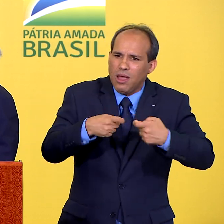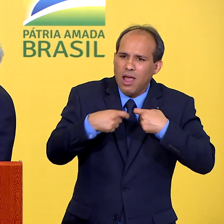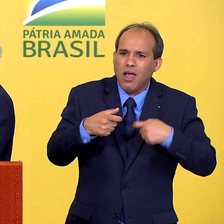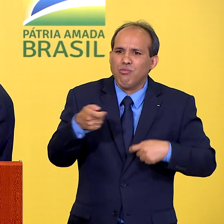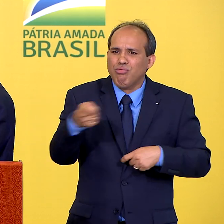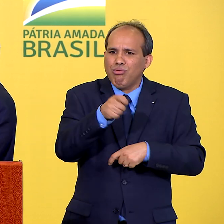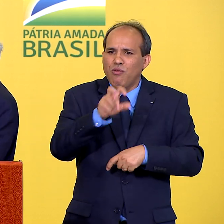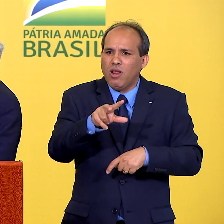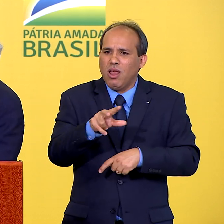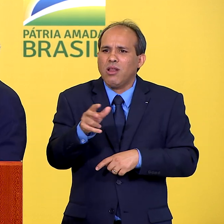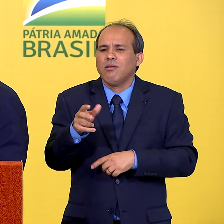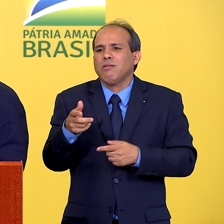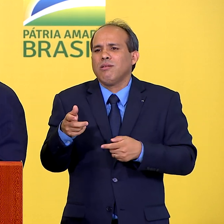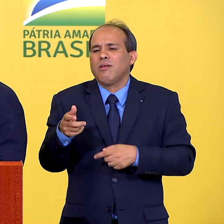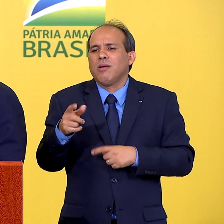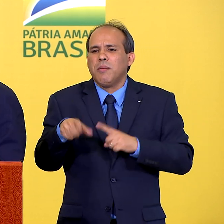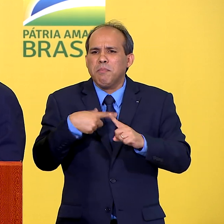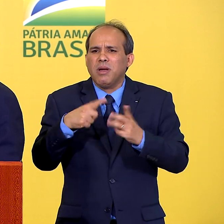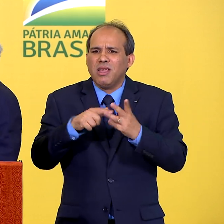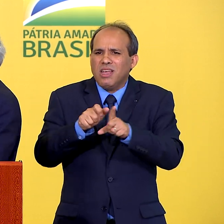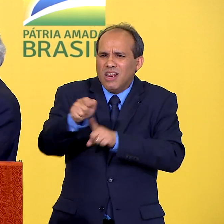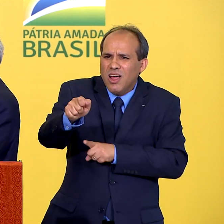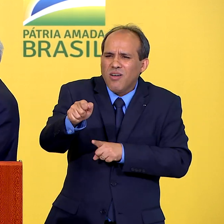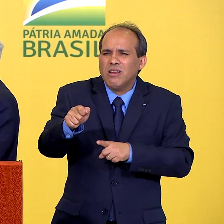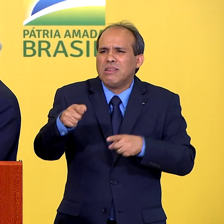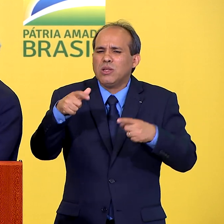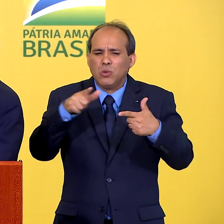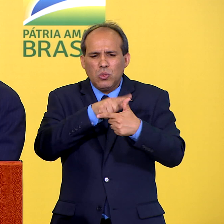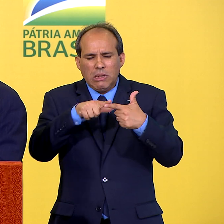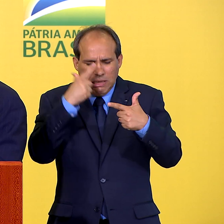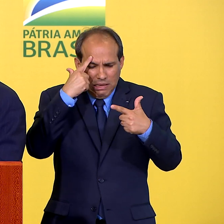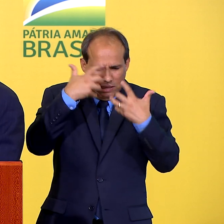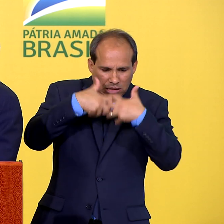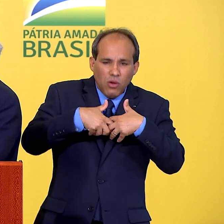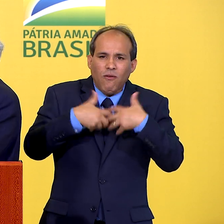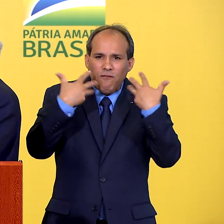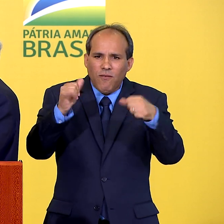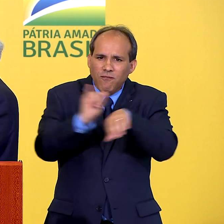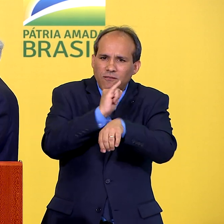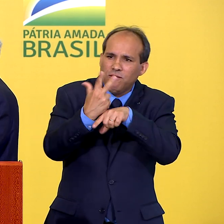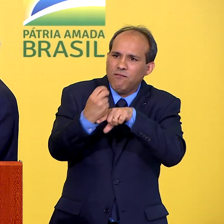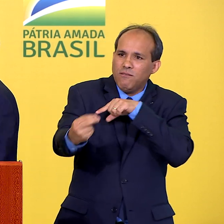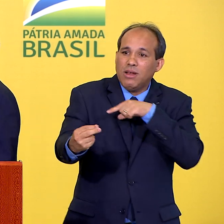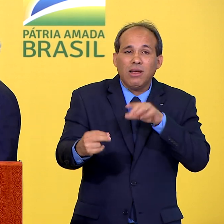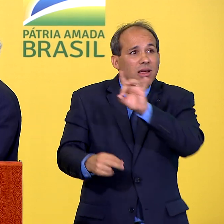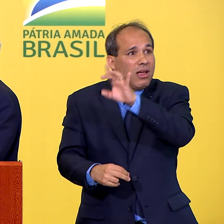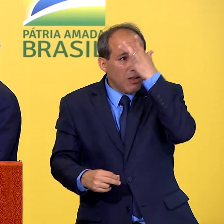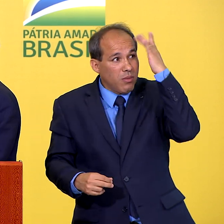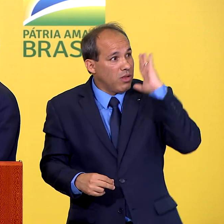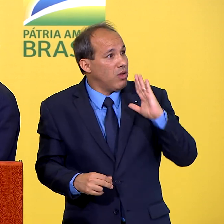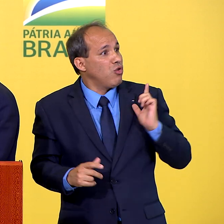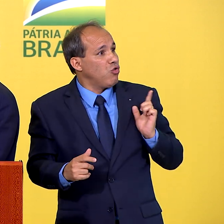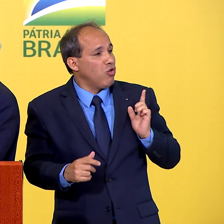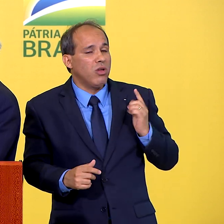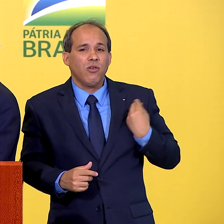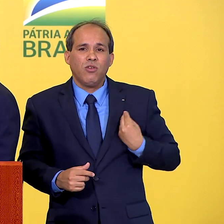grãos. Vamos de novo ajudar. Então, os brasileiros que têm esses recursos na